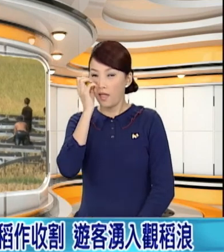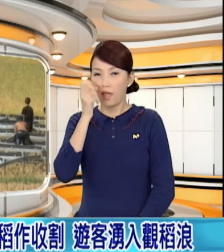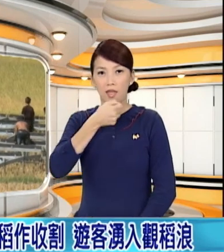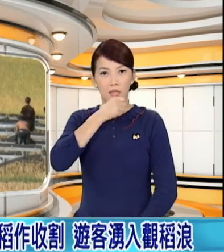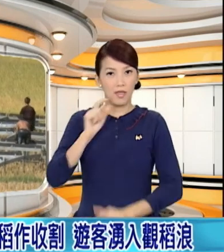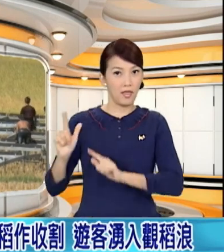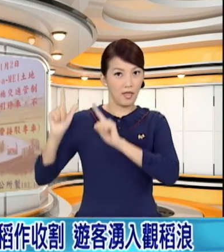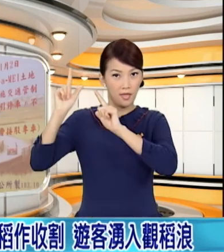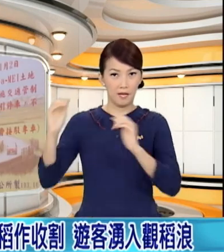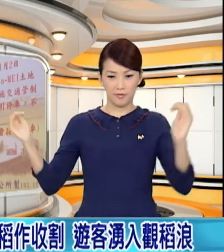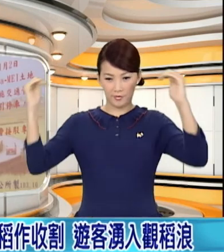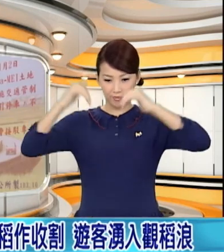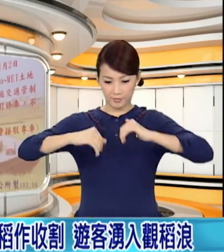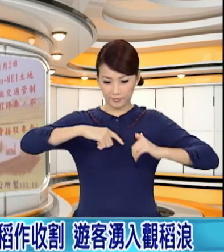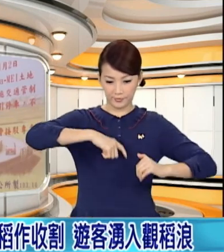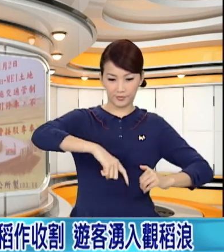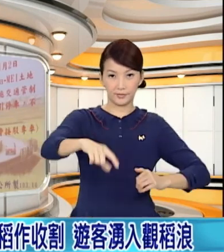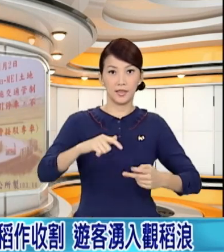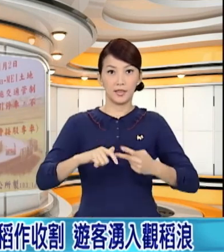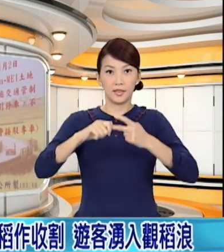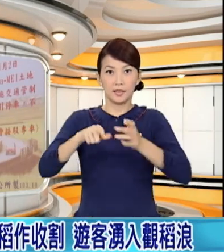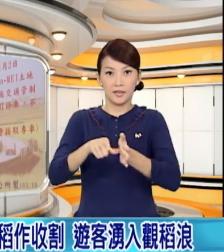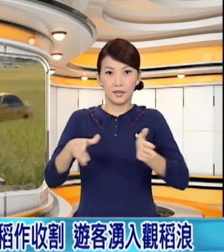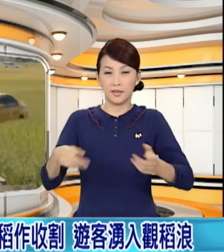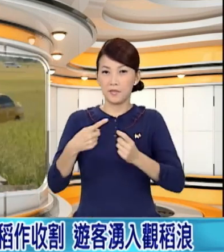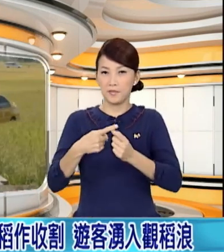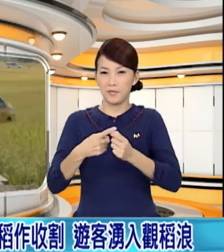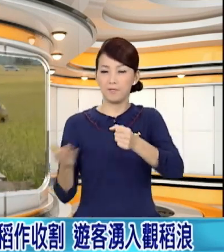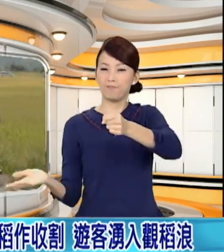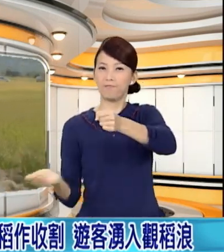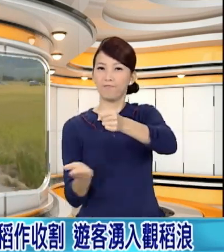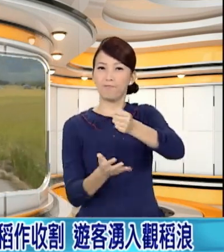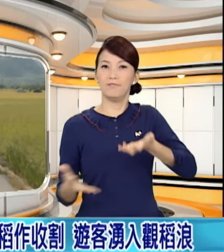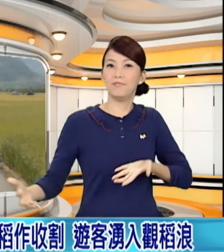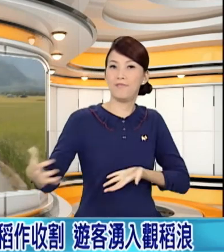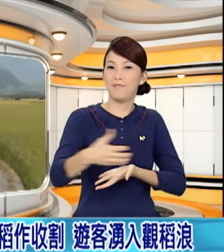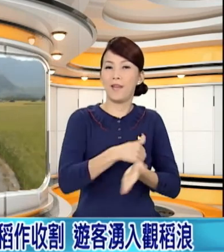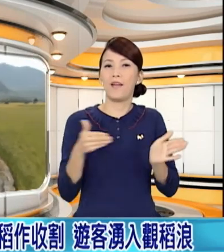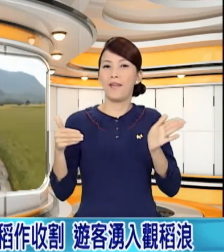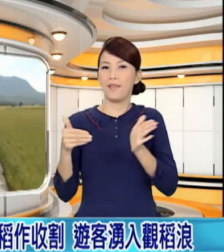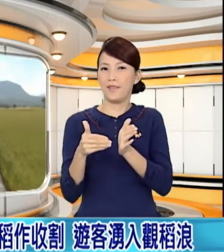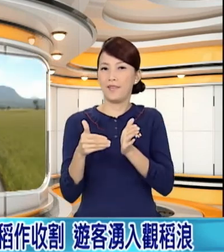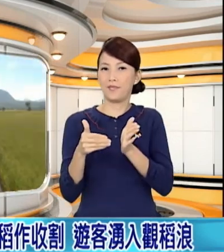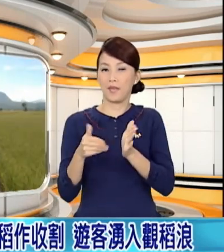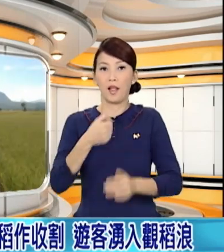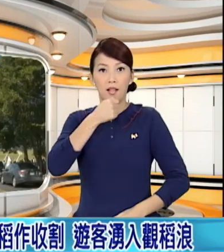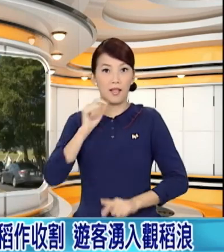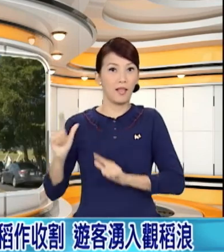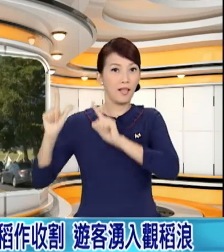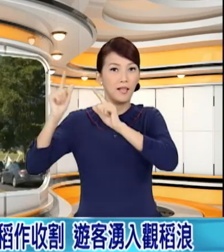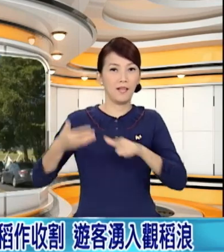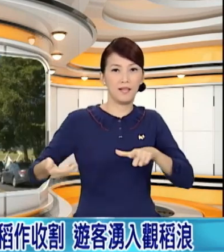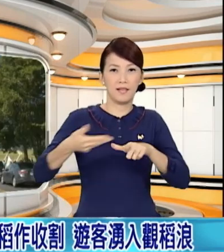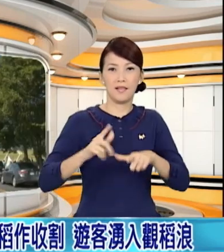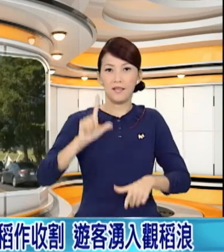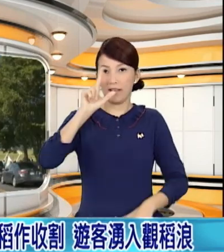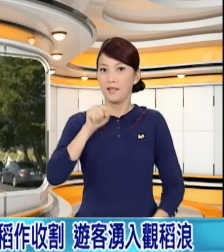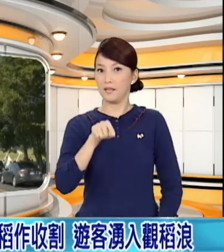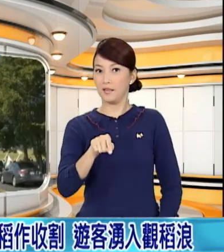花东纵谷二期稻作要收割了，在台东县池上乡文化景观保存区，